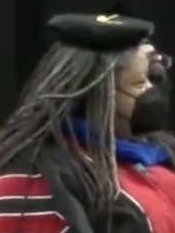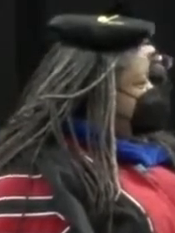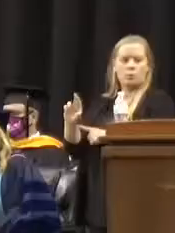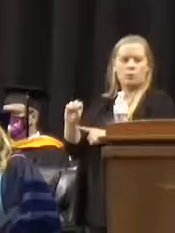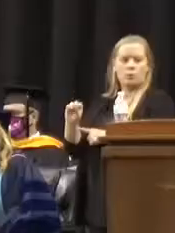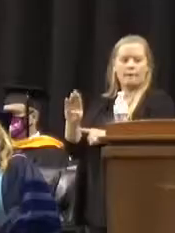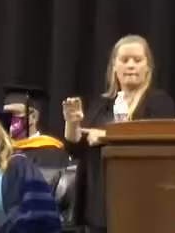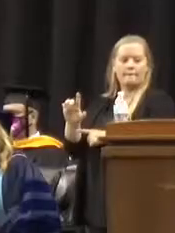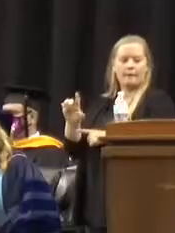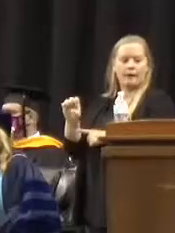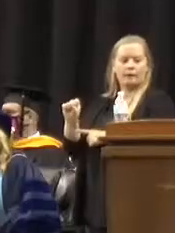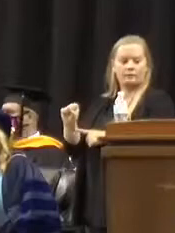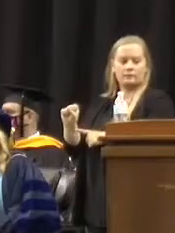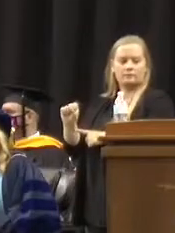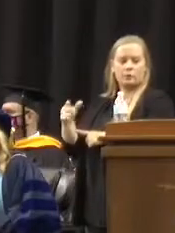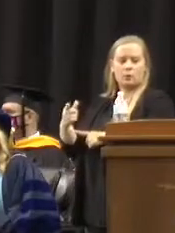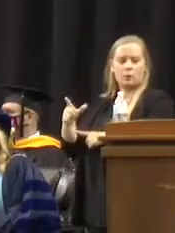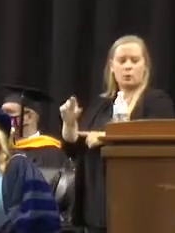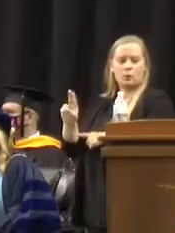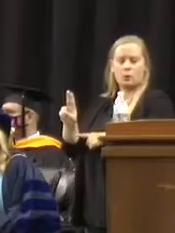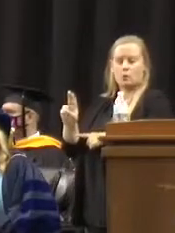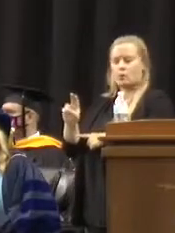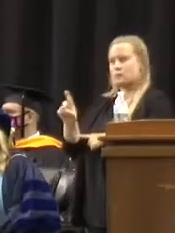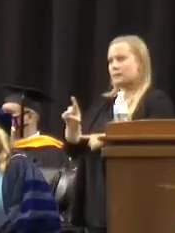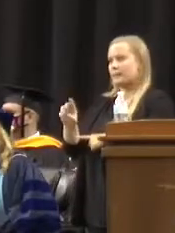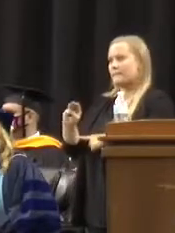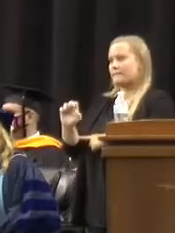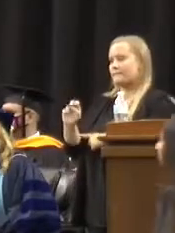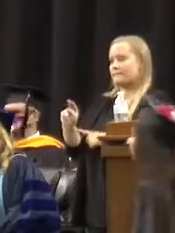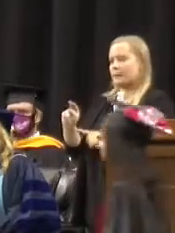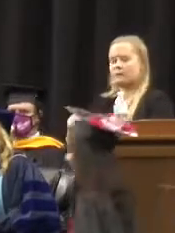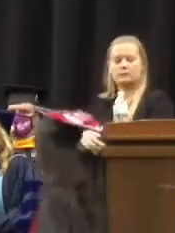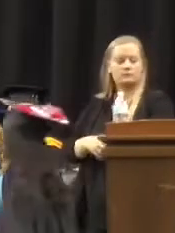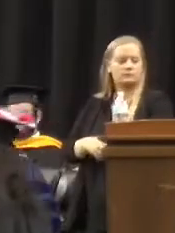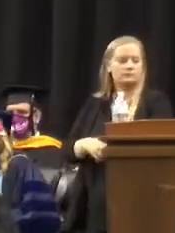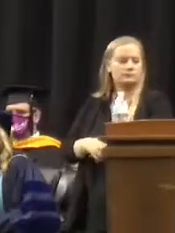Carla Noemí Robles Guzmán.